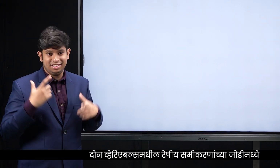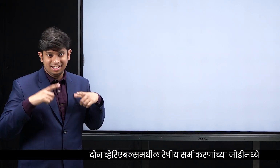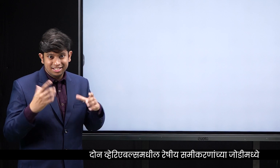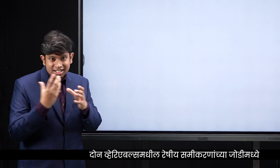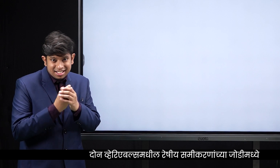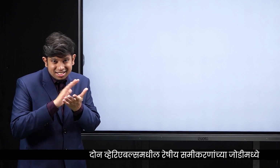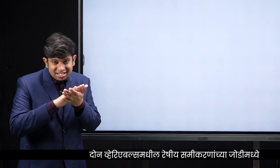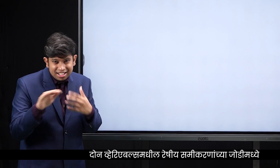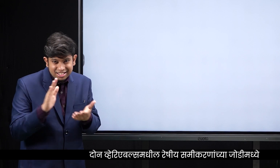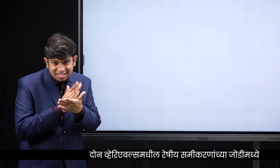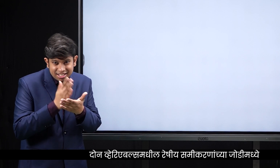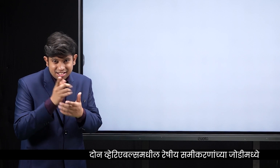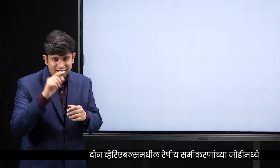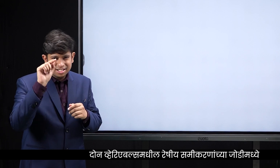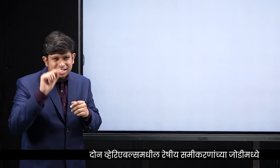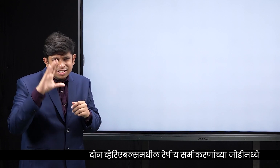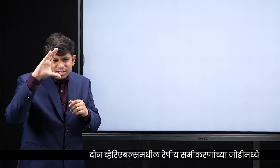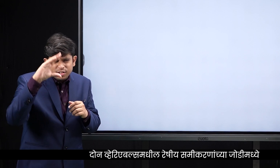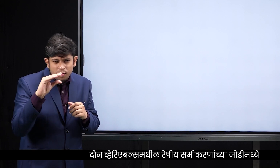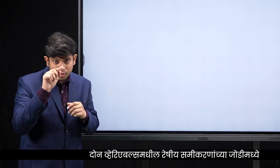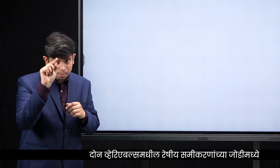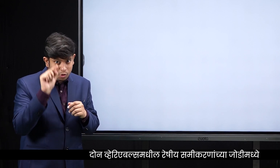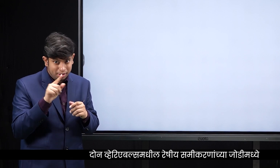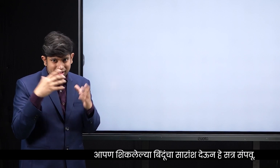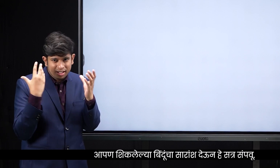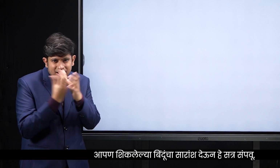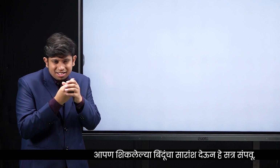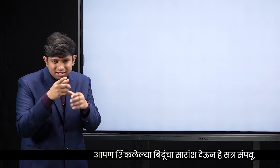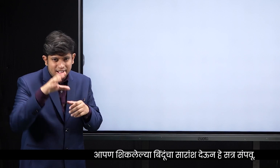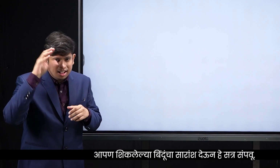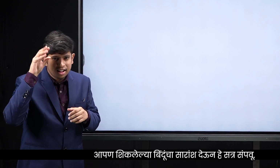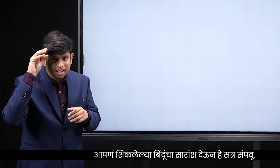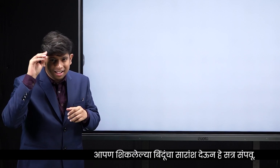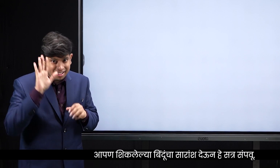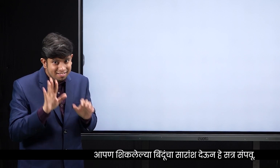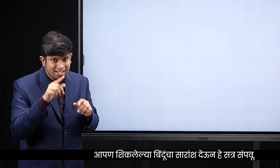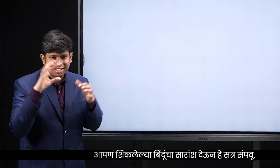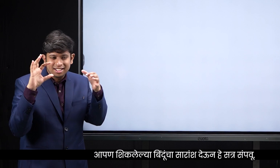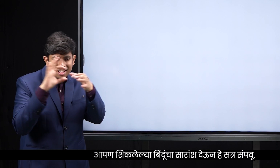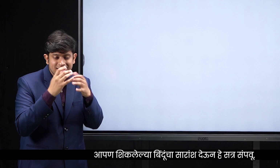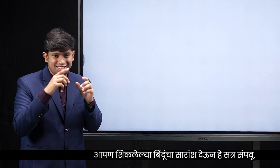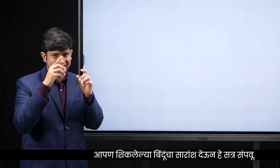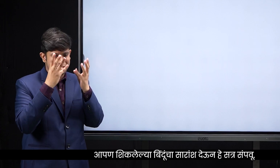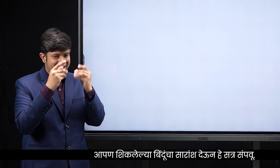2 व्हेरिएबल्समधील रेषीय समीकरणांच्या जोडीमध्ये आपण शिकलेल्या बिंदूंचा सारांश देऊन हे सत्र